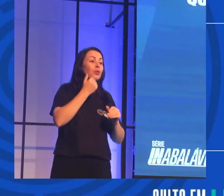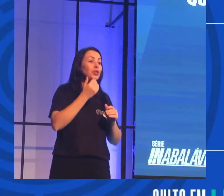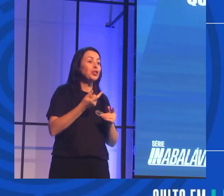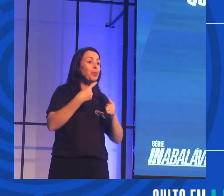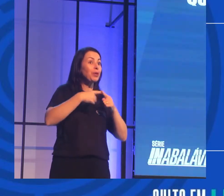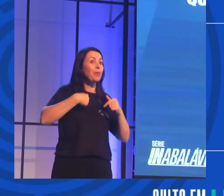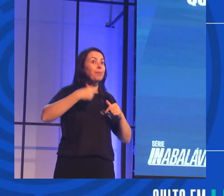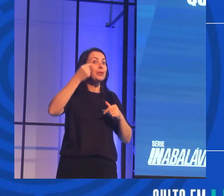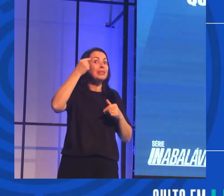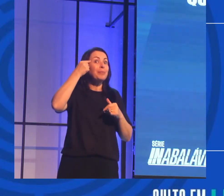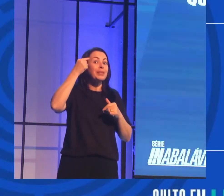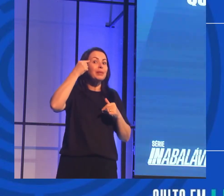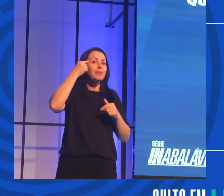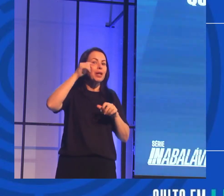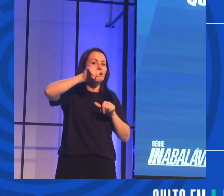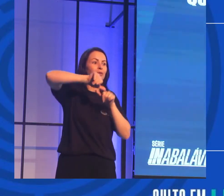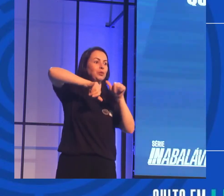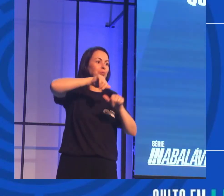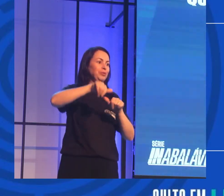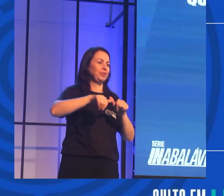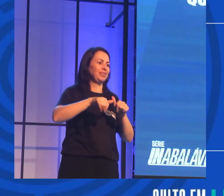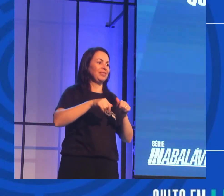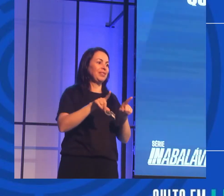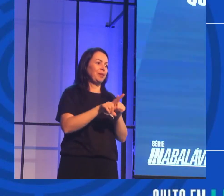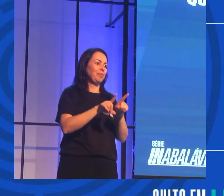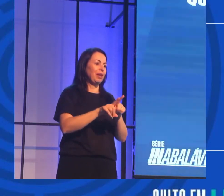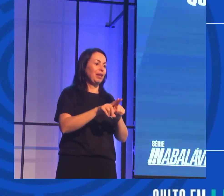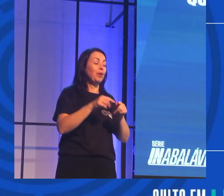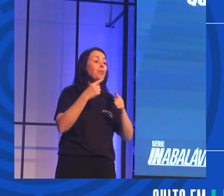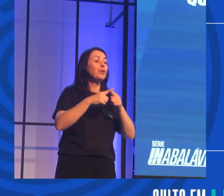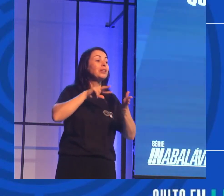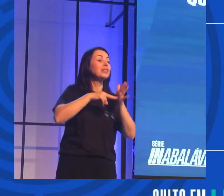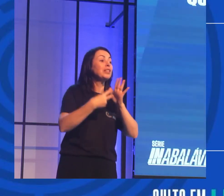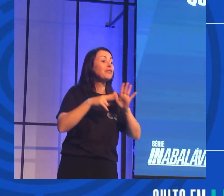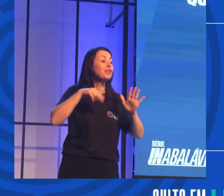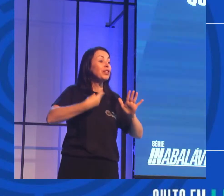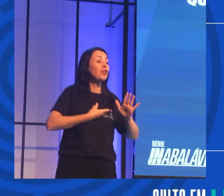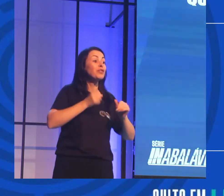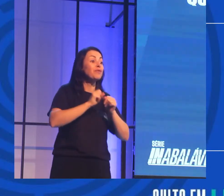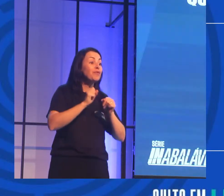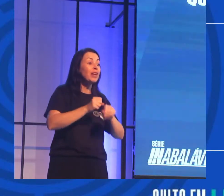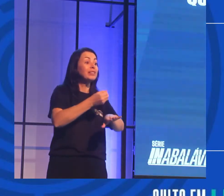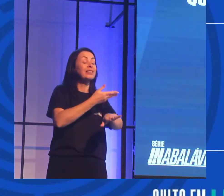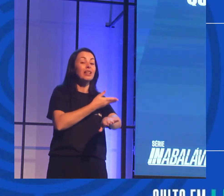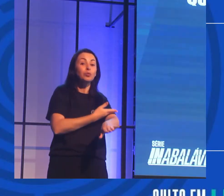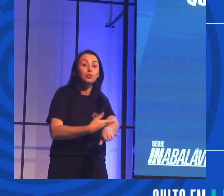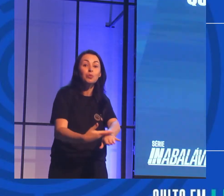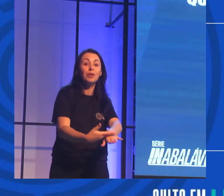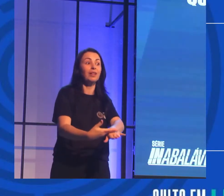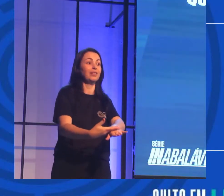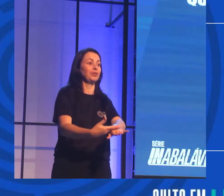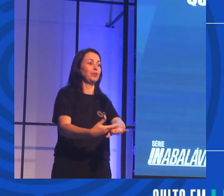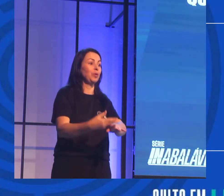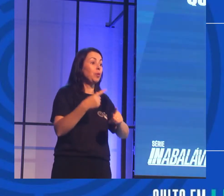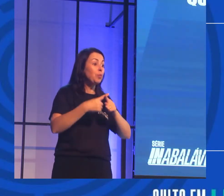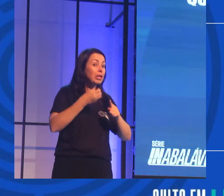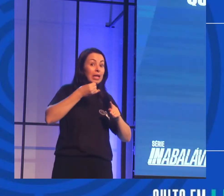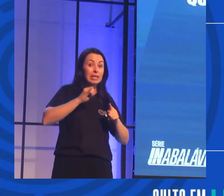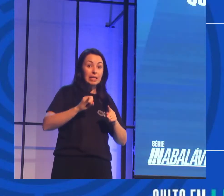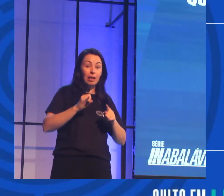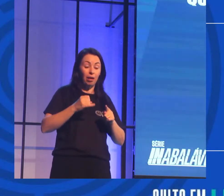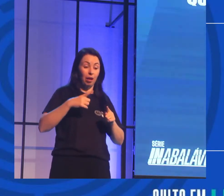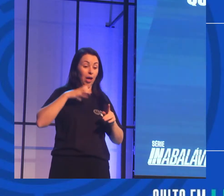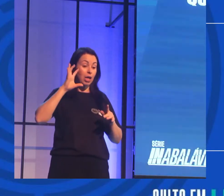fazemos consistentemente. É uma solução? É. Mas se você não cuidar, não vai mudar a sua